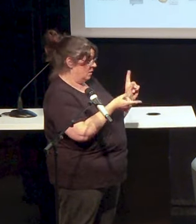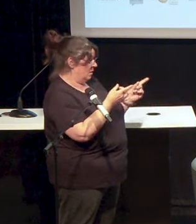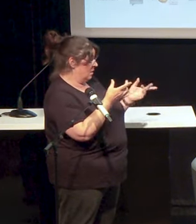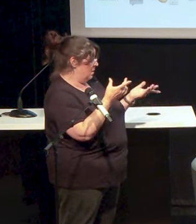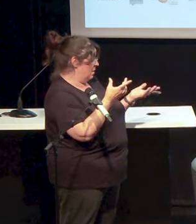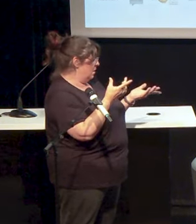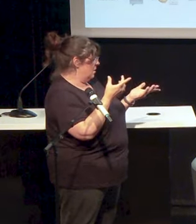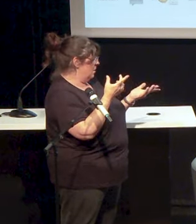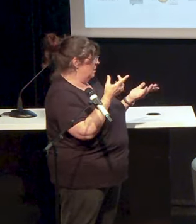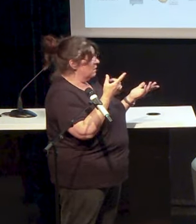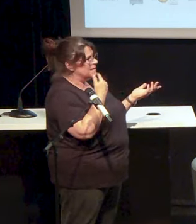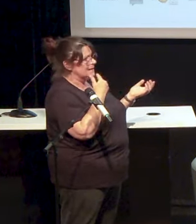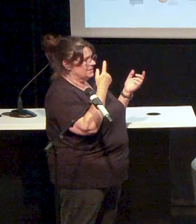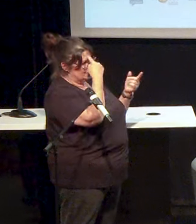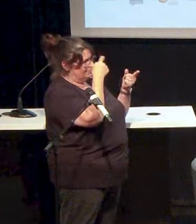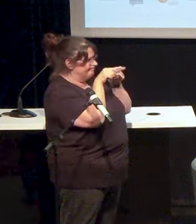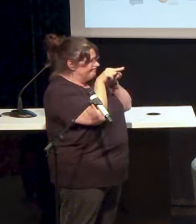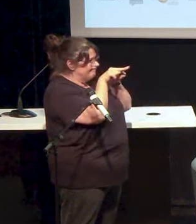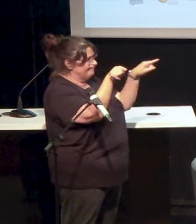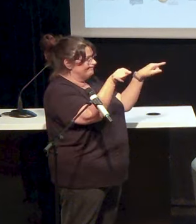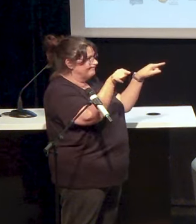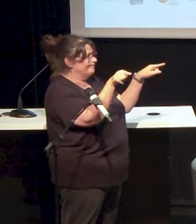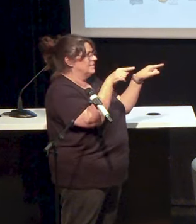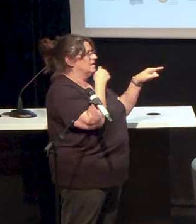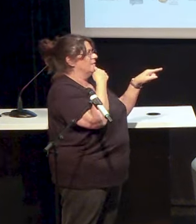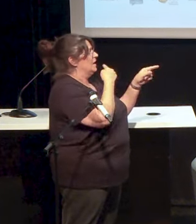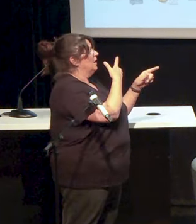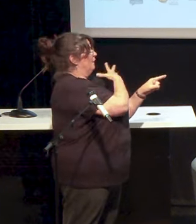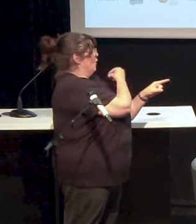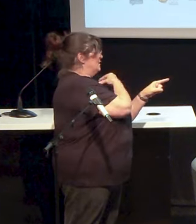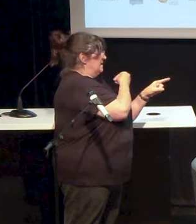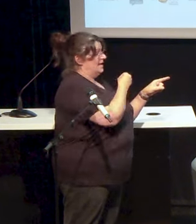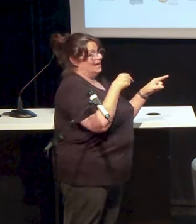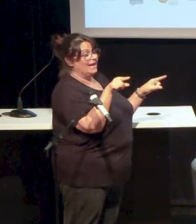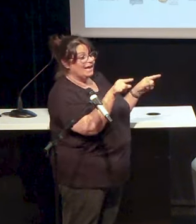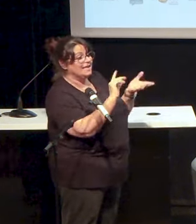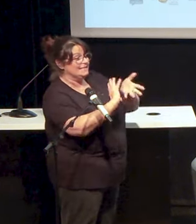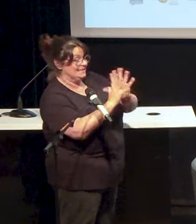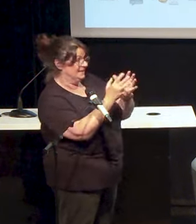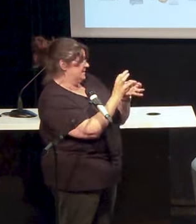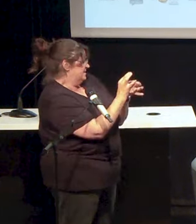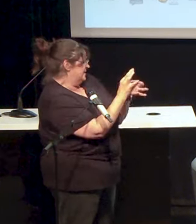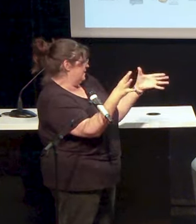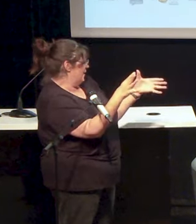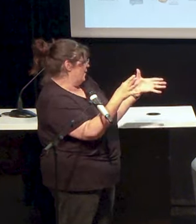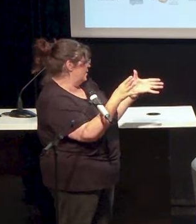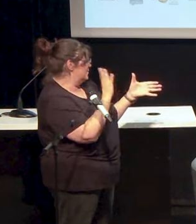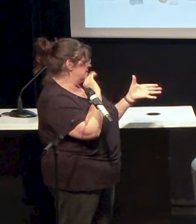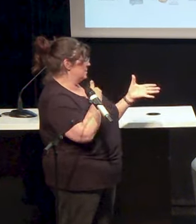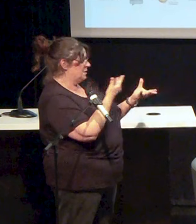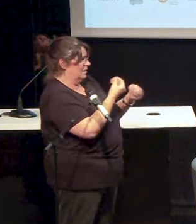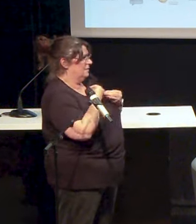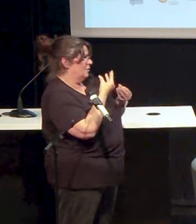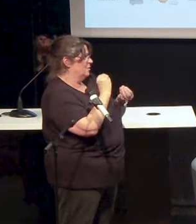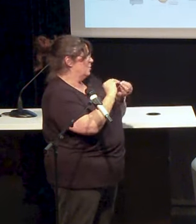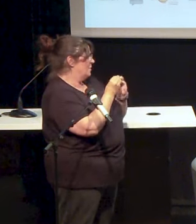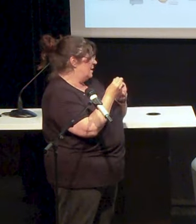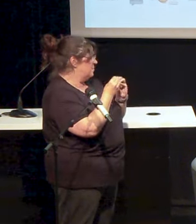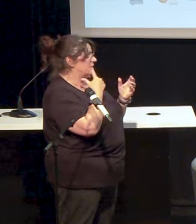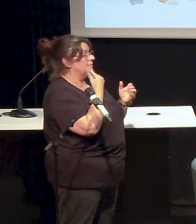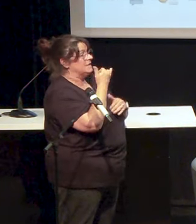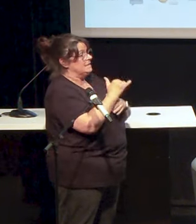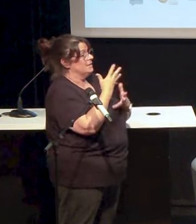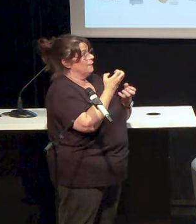pas bijection entre la langue des signes et notre langue française. Et donc ça pose des problèmes quand on définit